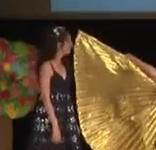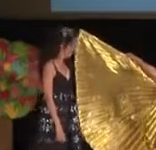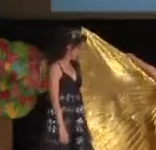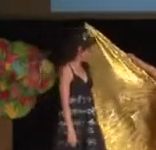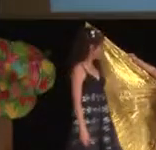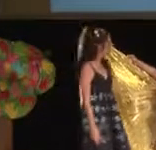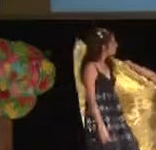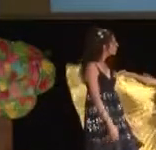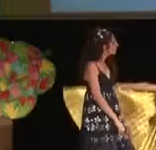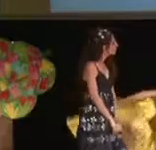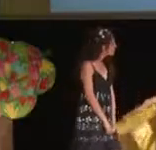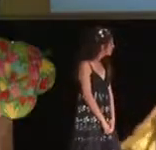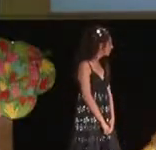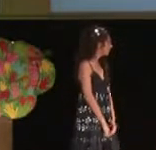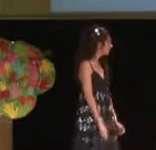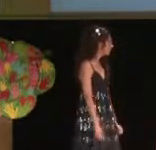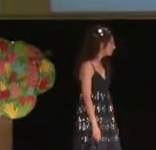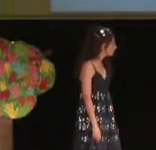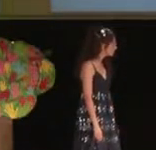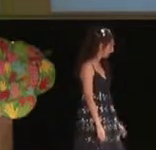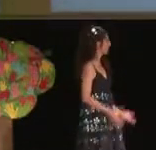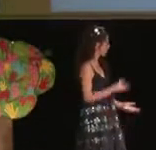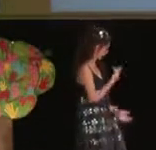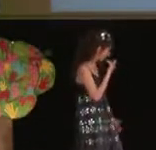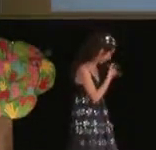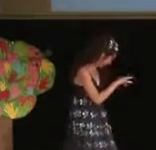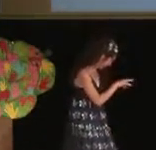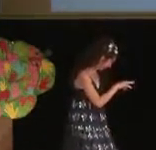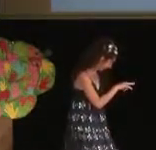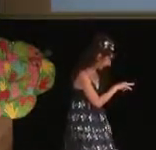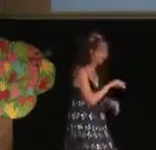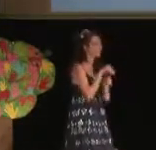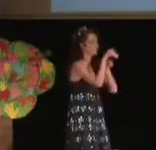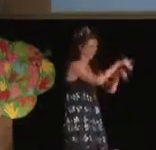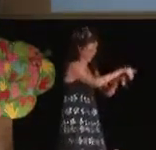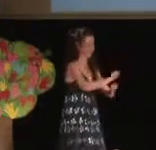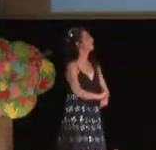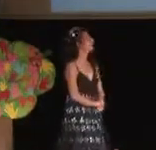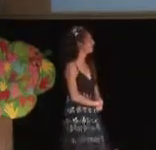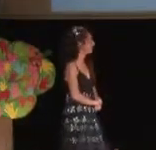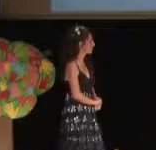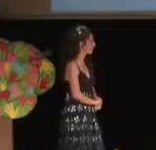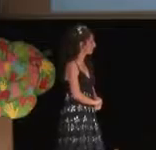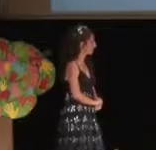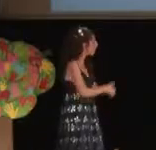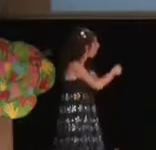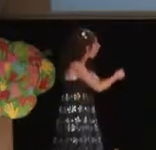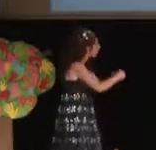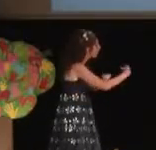Facile. J'adore. Encore. Alors, si tu aimes, on continue. Tes amis avec qui tu